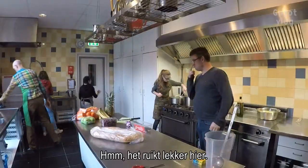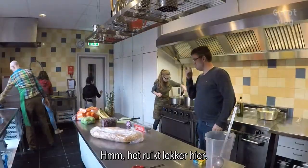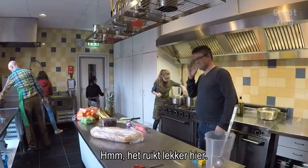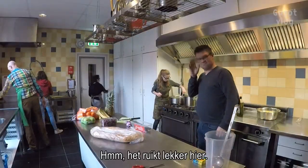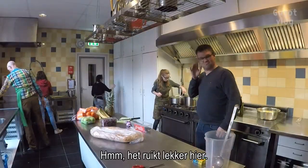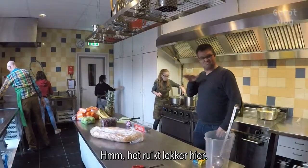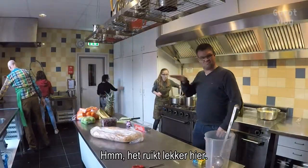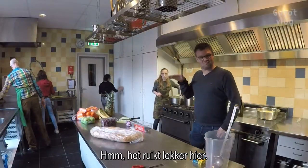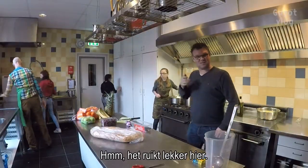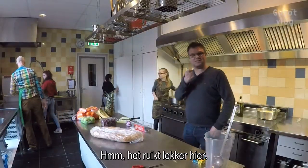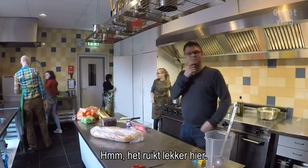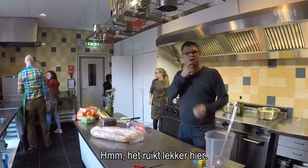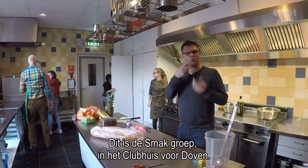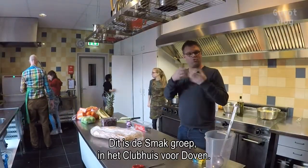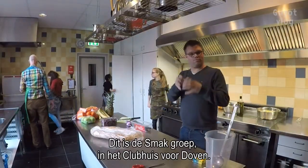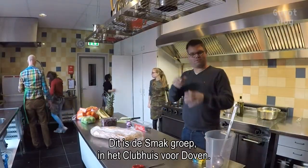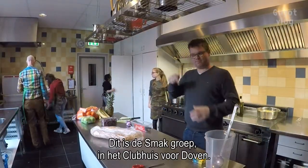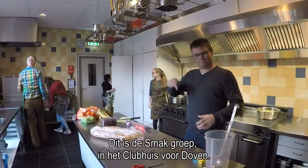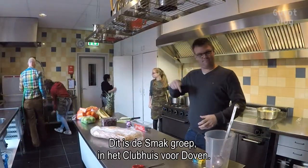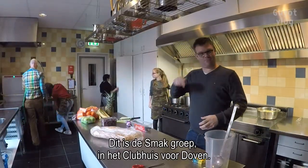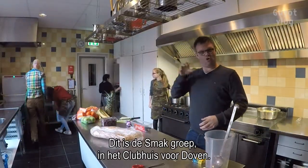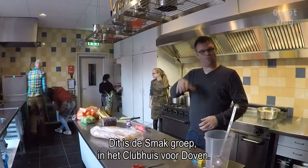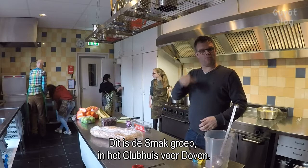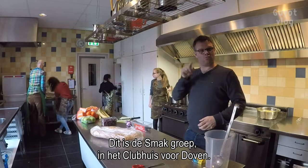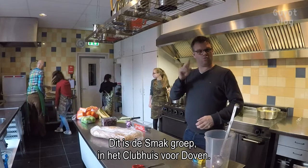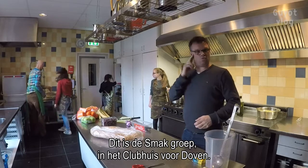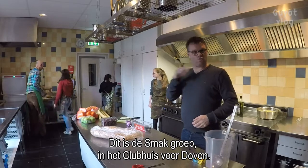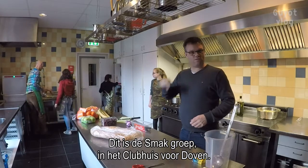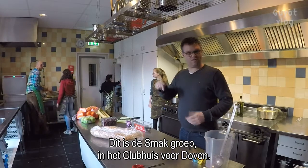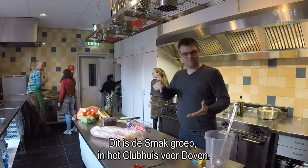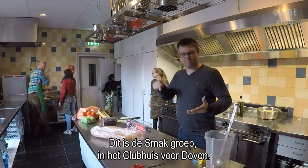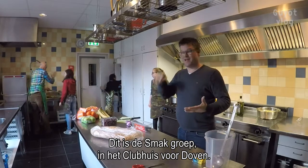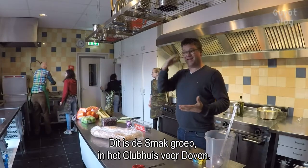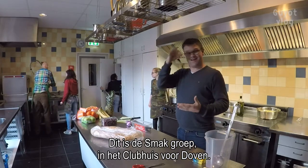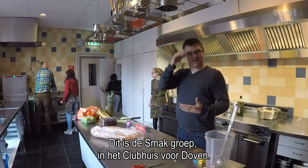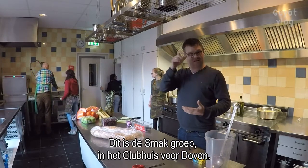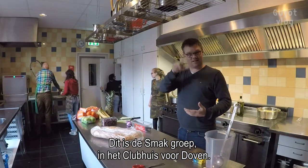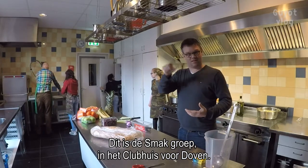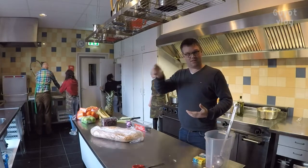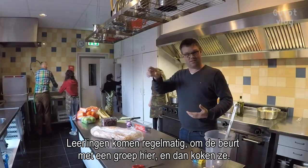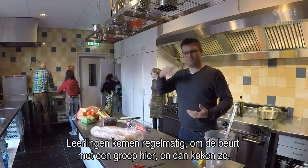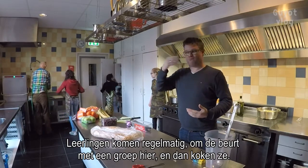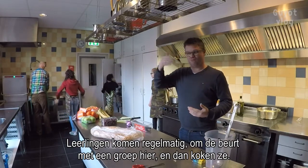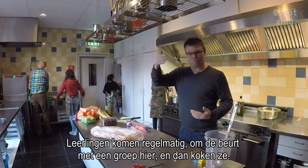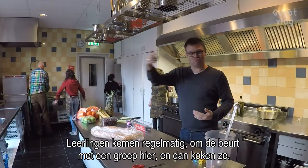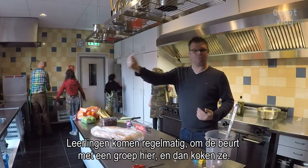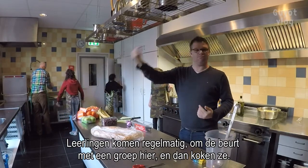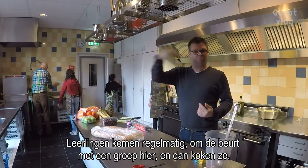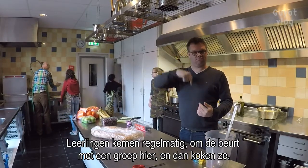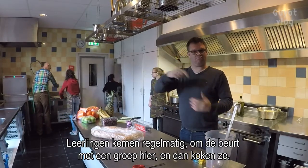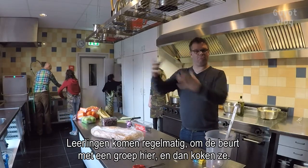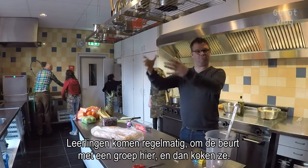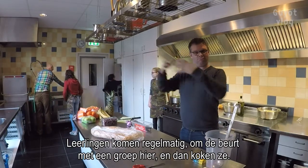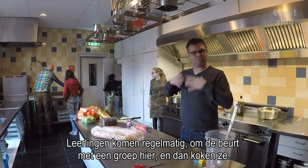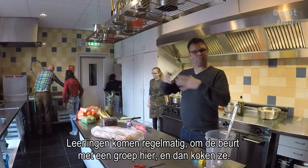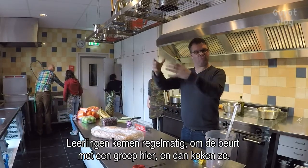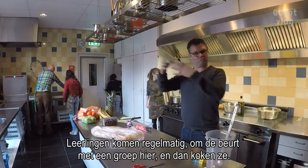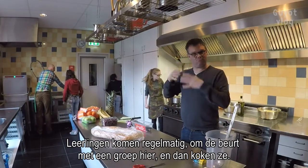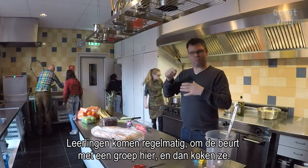Het ruikt lekker hier. Dit is de smakgroep in het clubhuis voor doven. Leerlingen komen regelmatig om de beurt met een groep